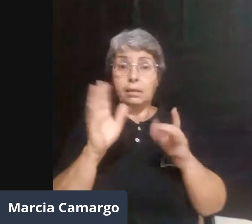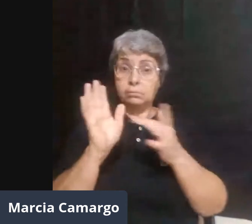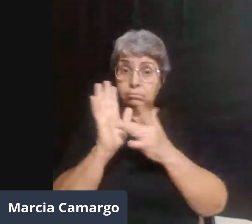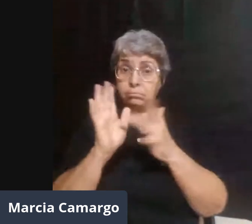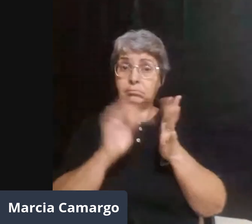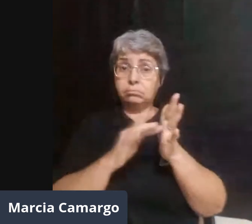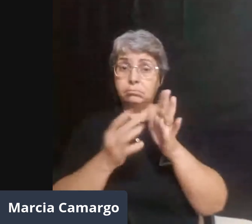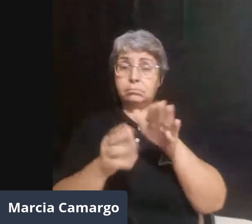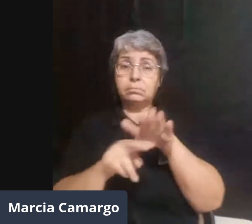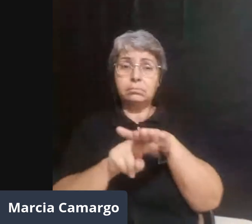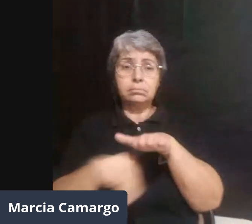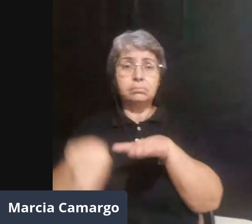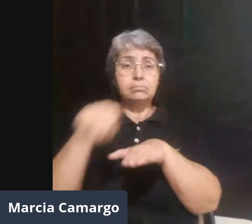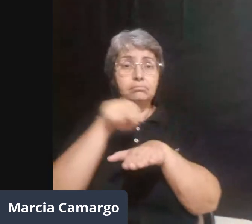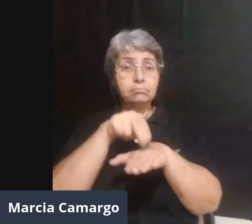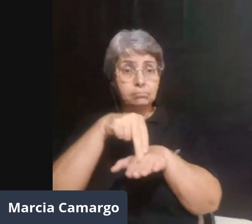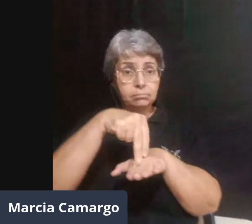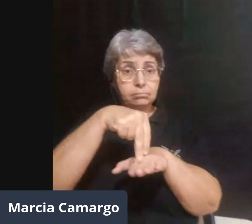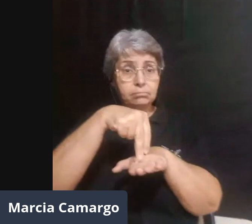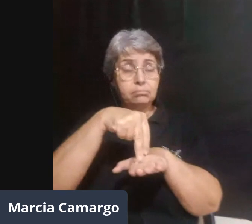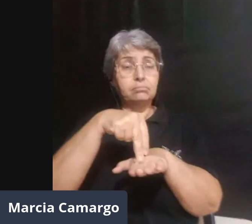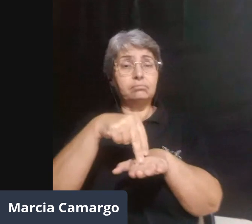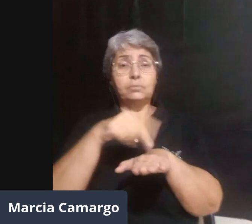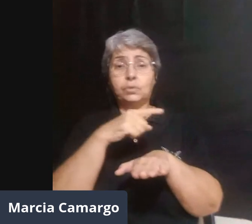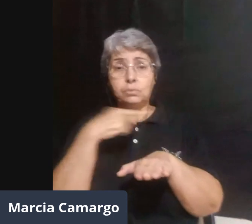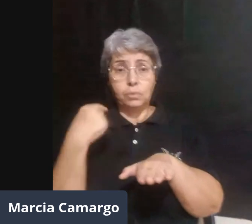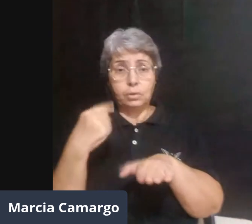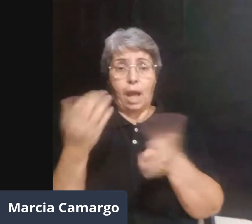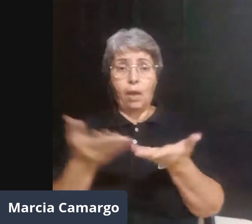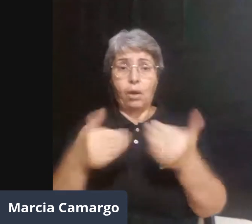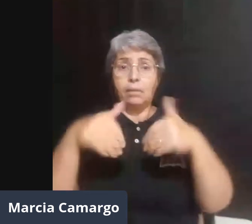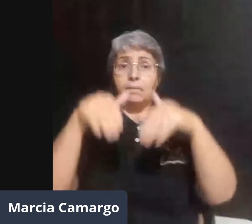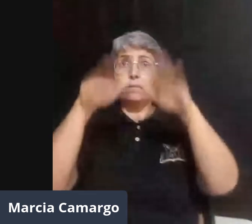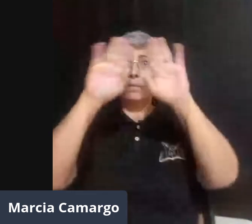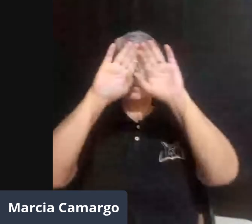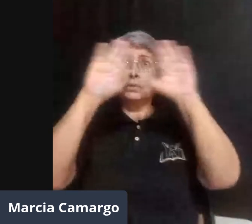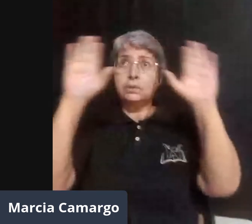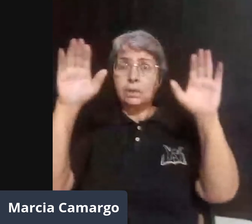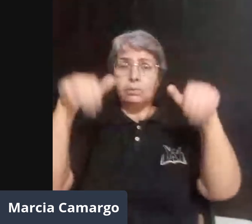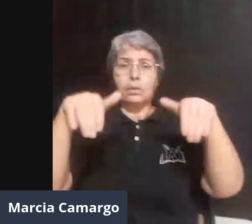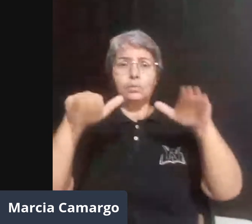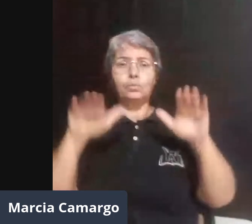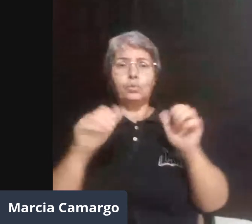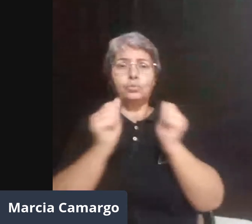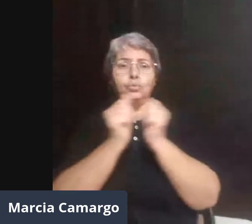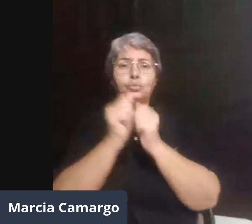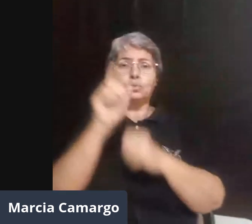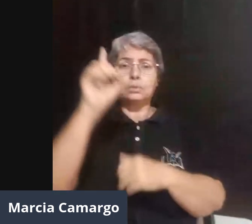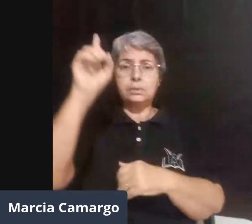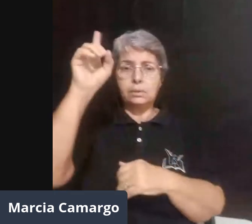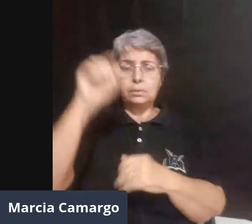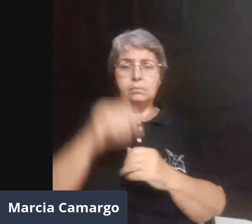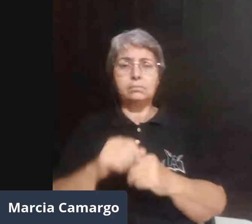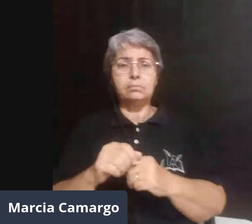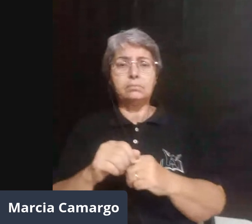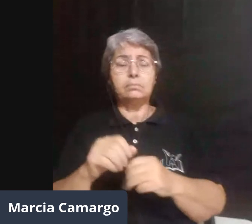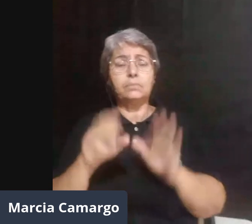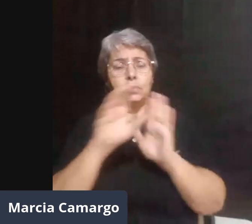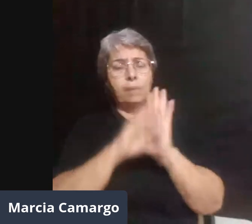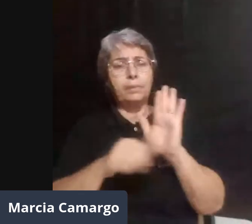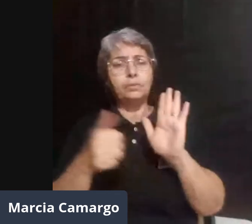de dentre os mortos e agora estava com o Pai assentado em seu trono. E no capítulo 2, no verso 37, nós lemos o